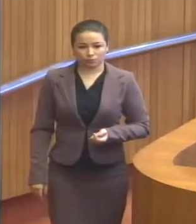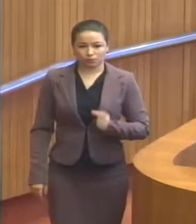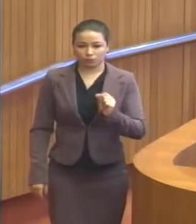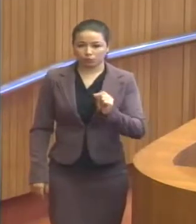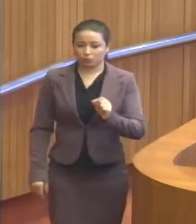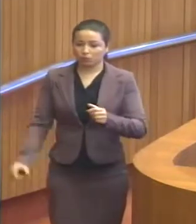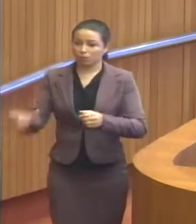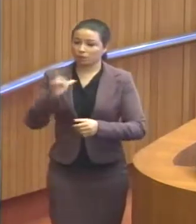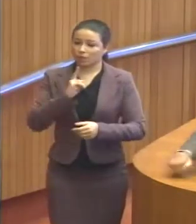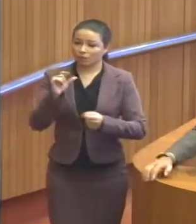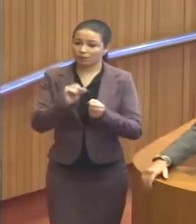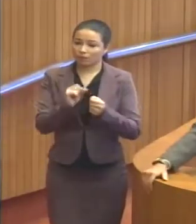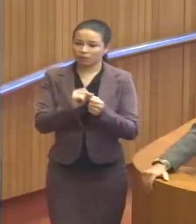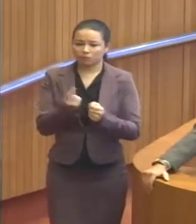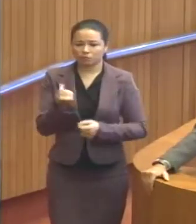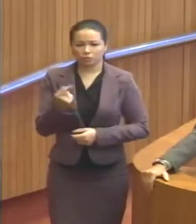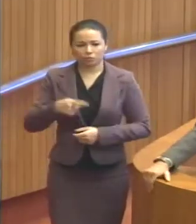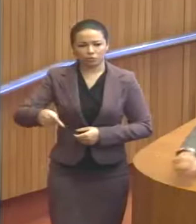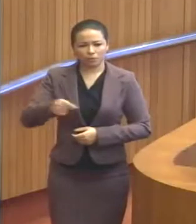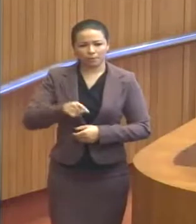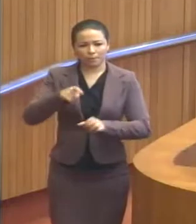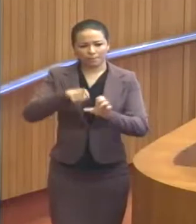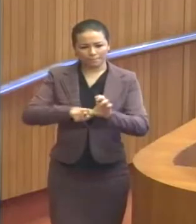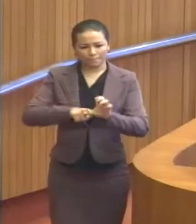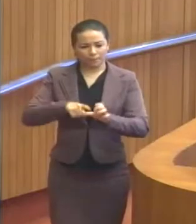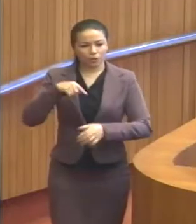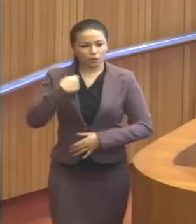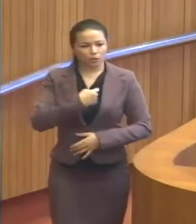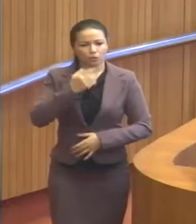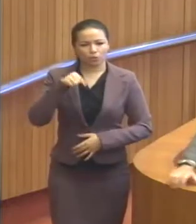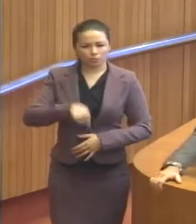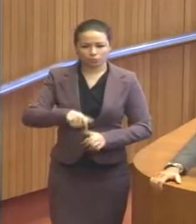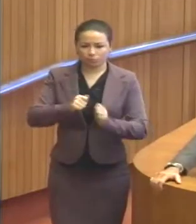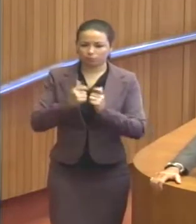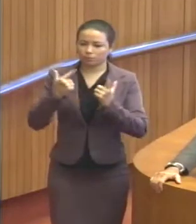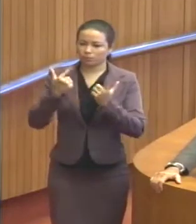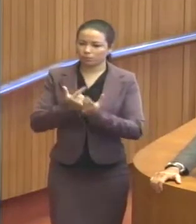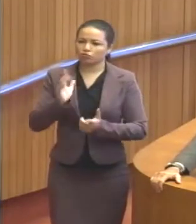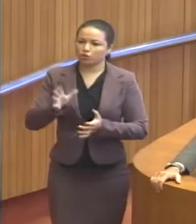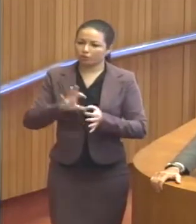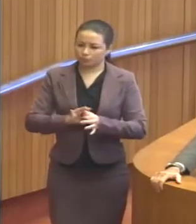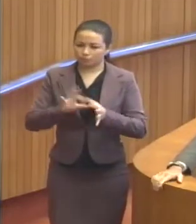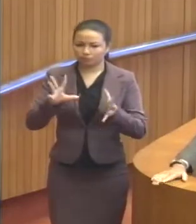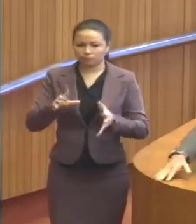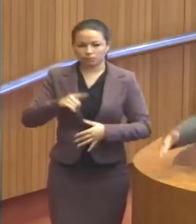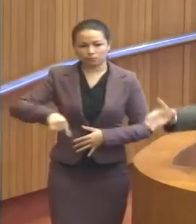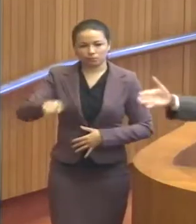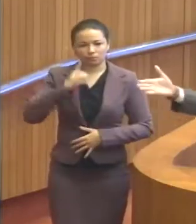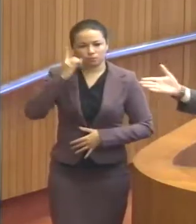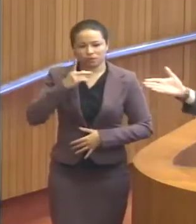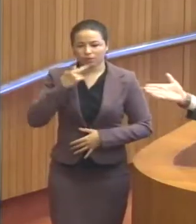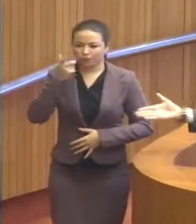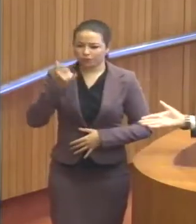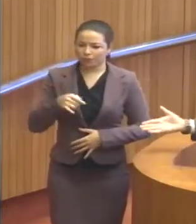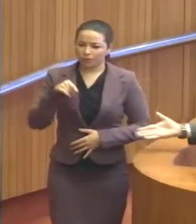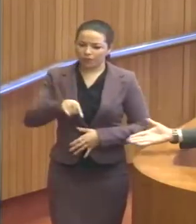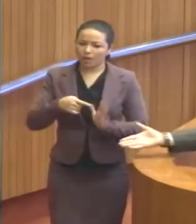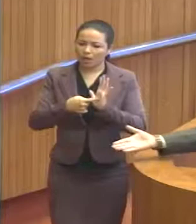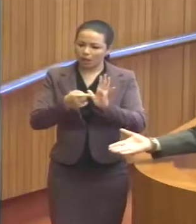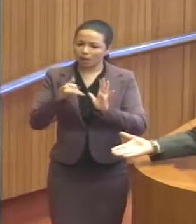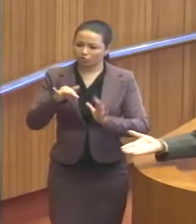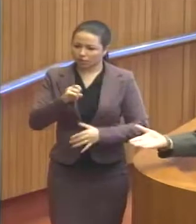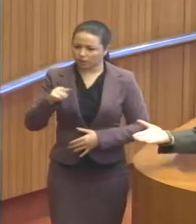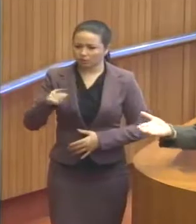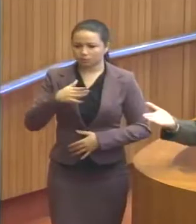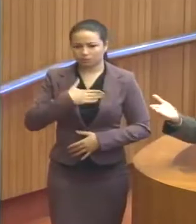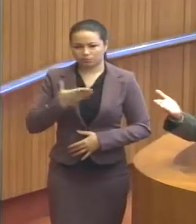O que estão fazendo aí com o dinheiro dos empréstimos, que nós, da Assembleia Legislativa, autorizou, e os deputados dizem, não, isso aqui é indicação